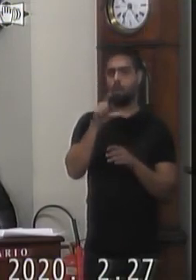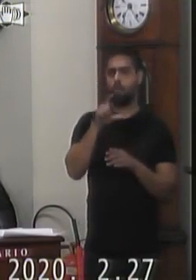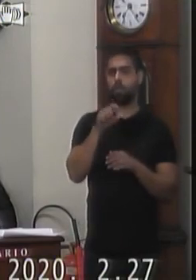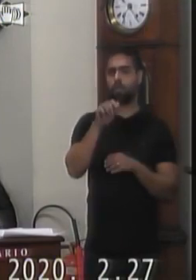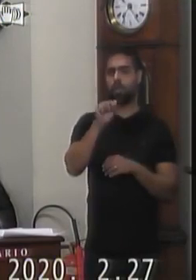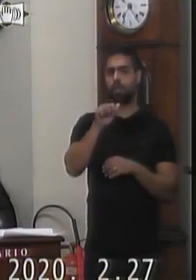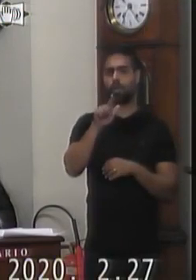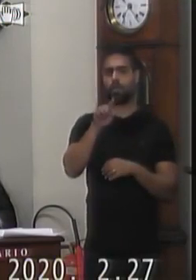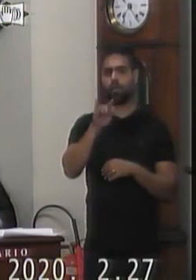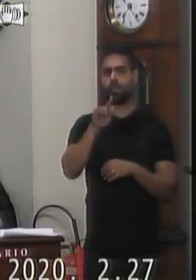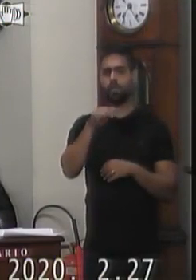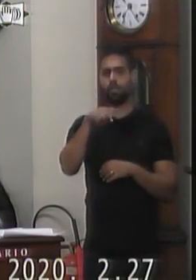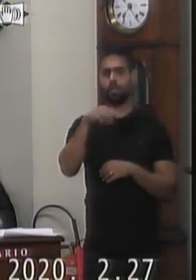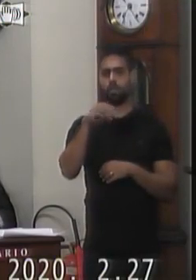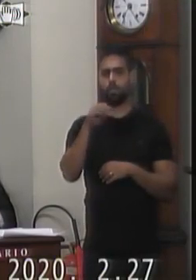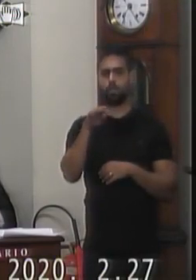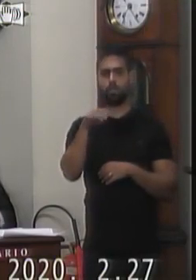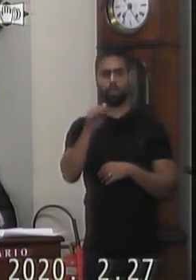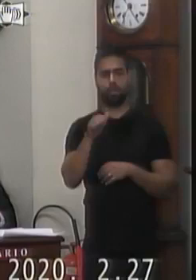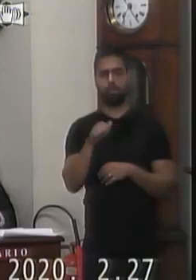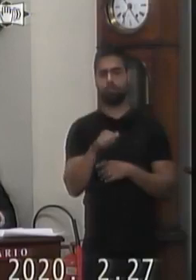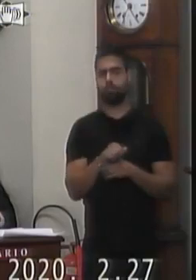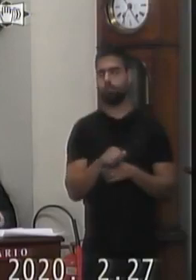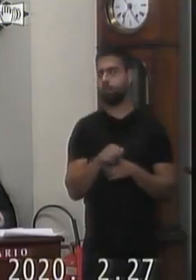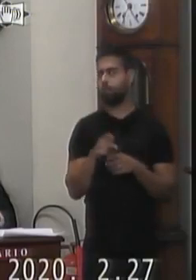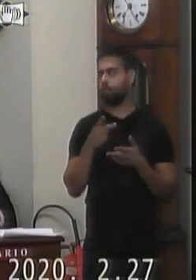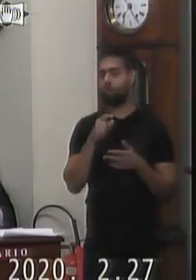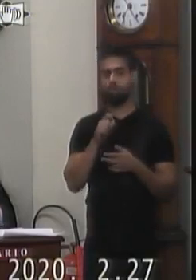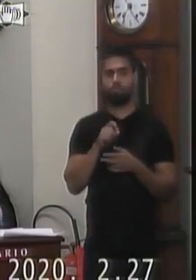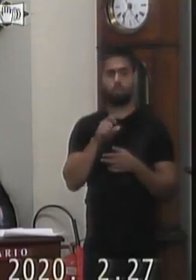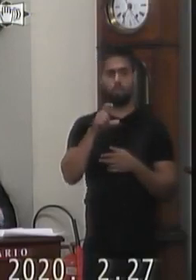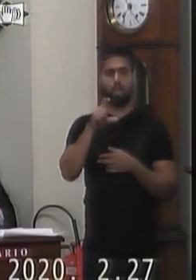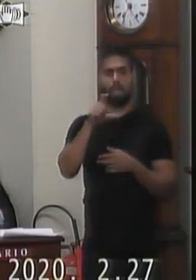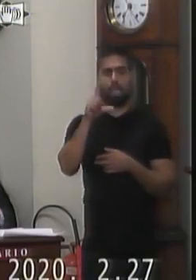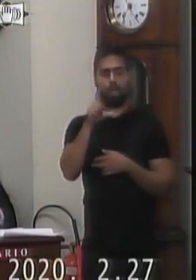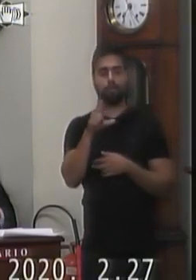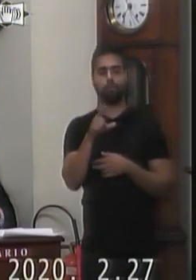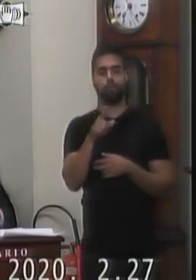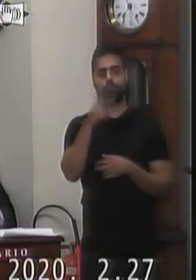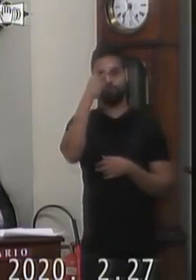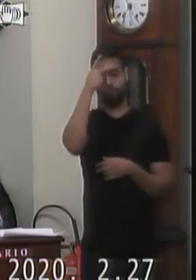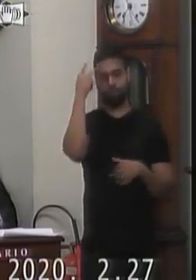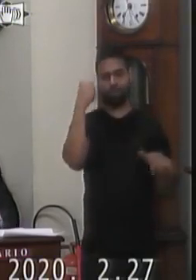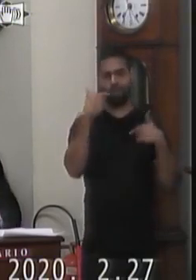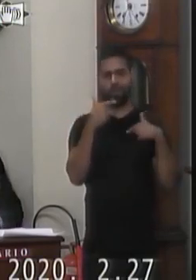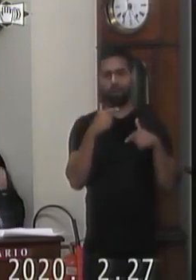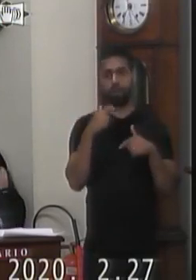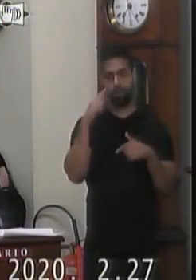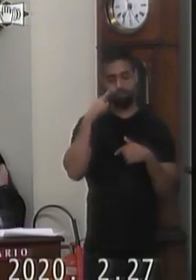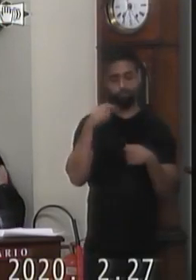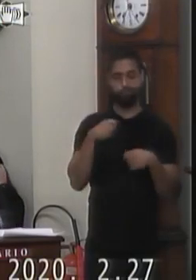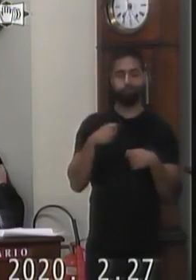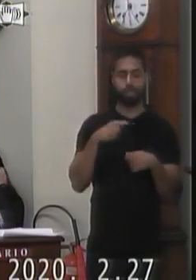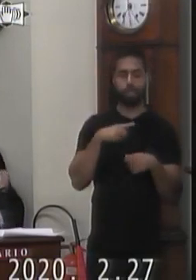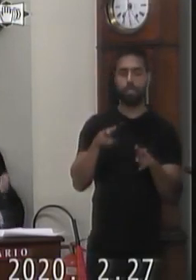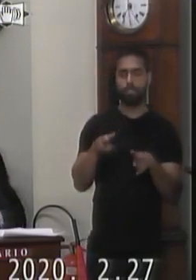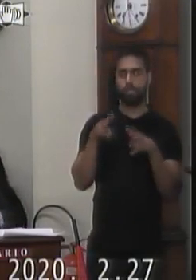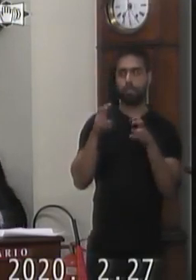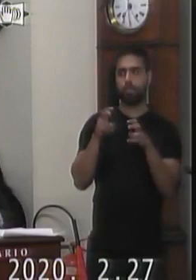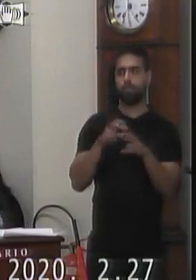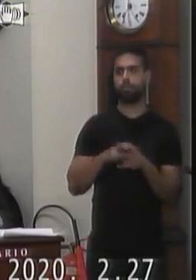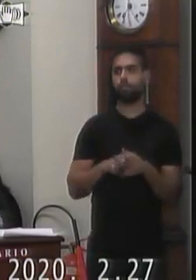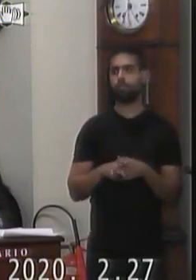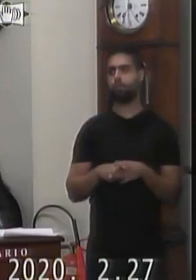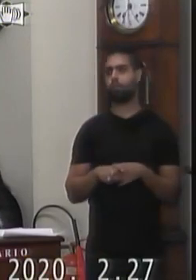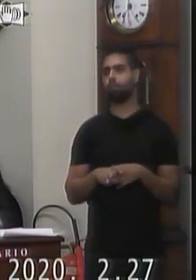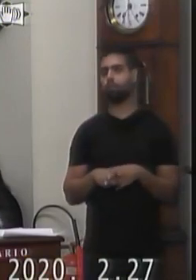alíquota, enfim, quando fala em aumento ao servidor, isso aí a gente já tem que olhar